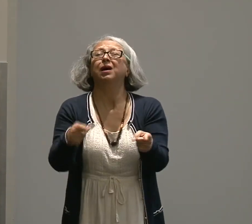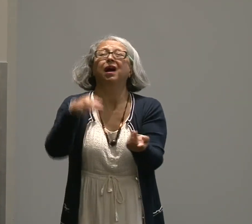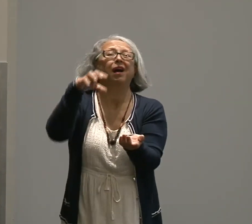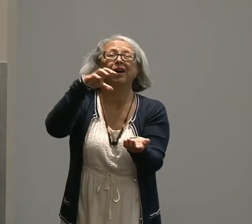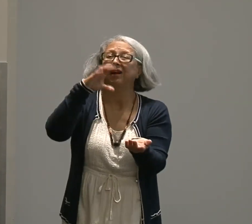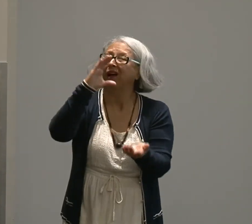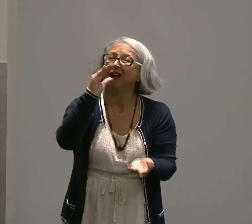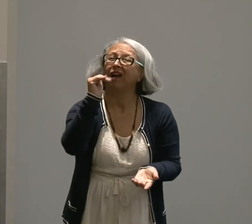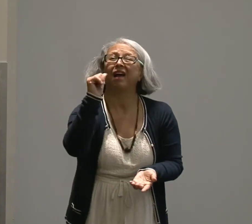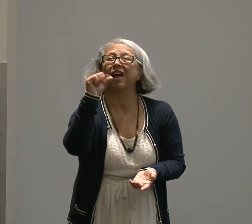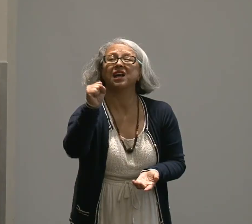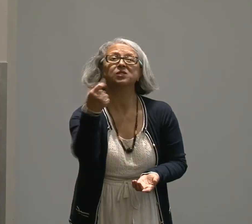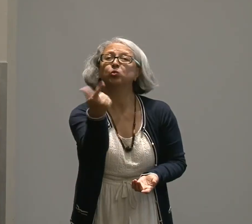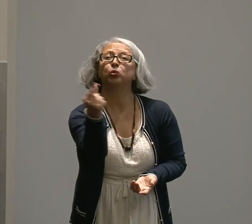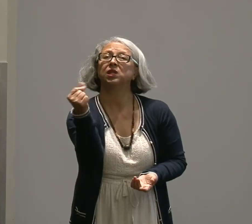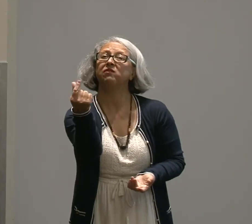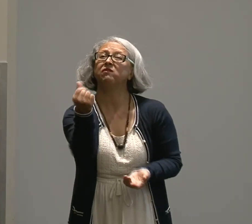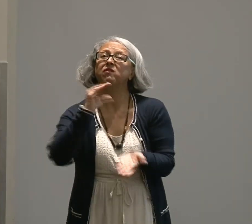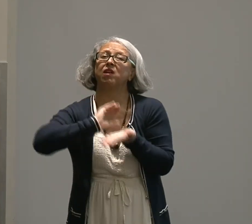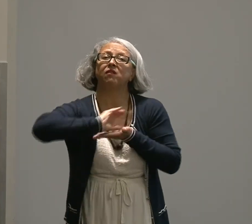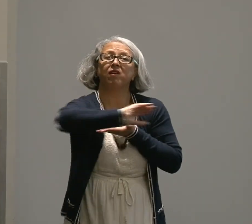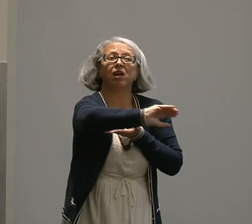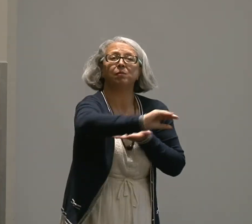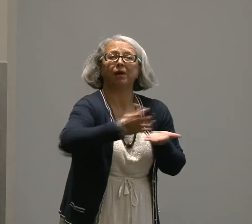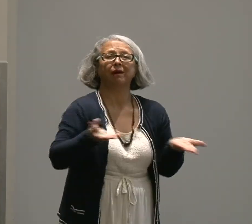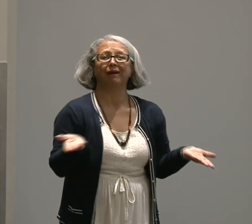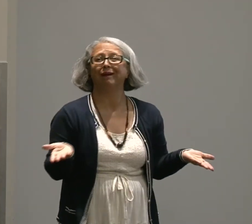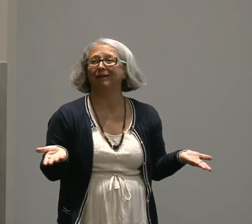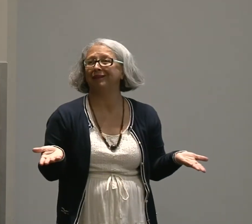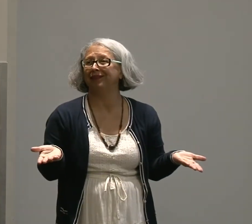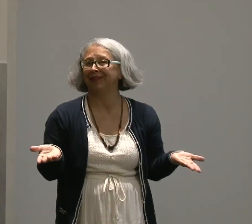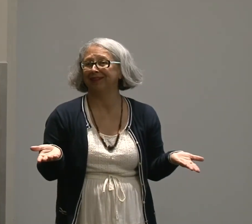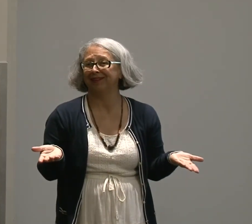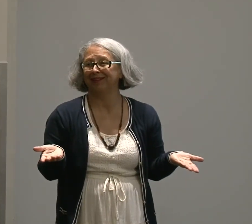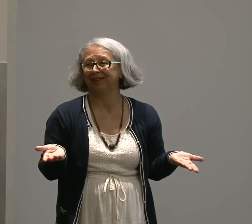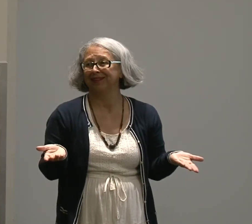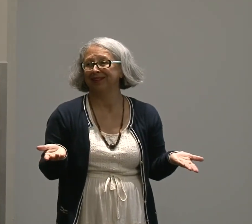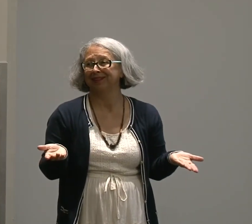a ajuda do Estado. O CAS não tem verba, gente.